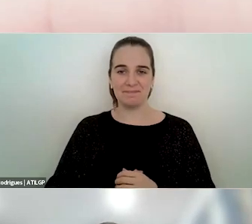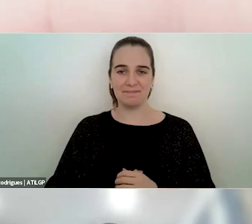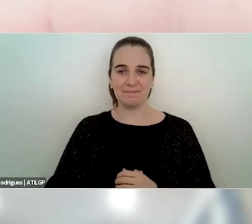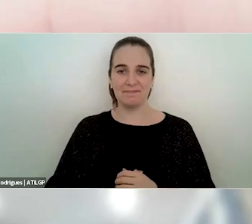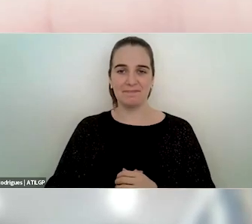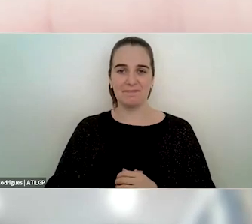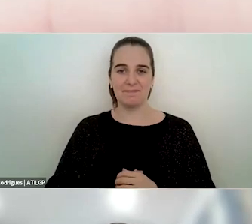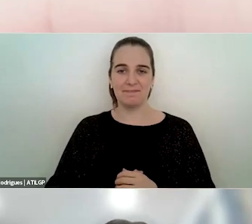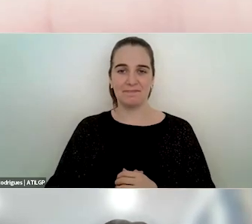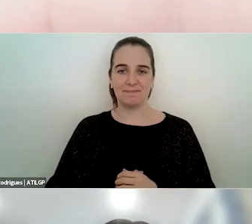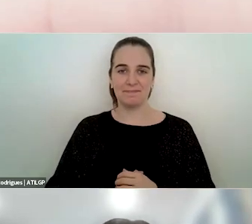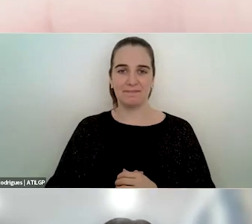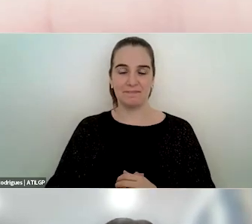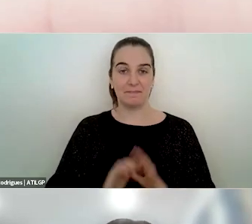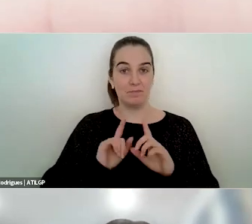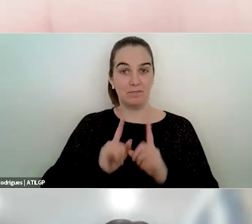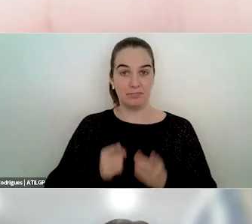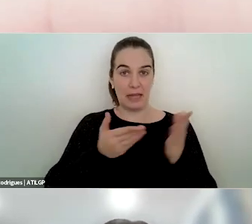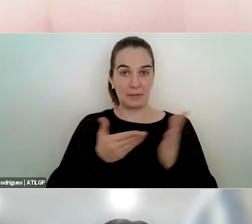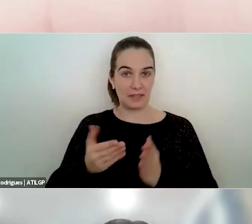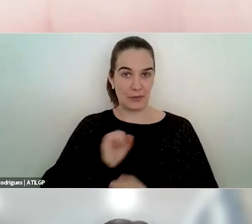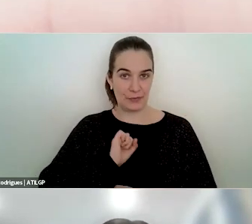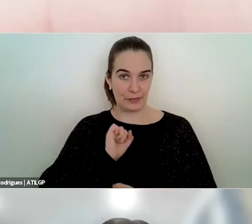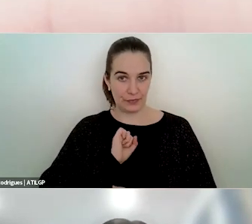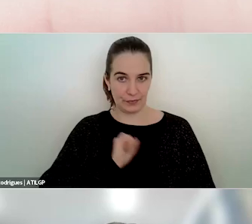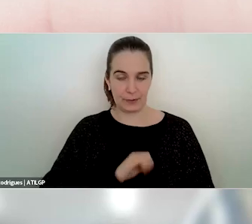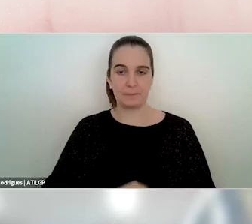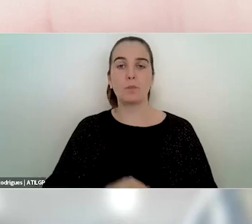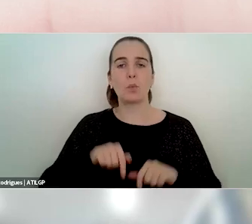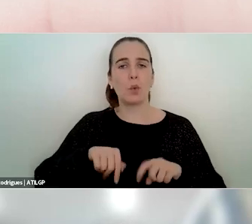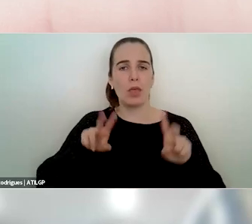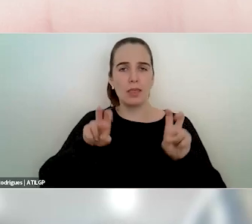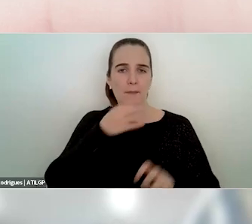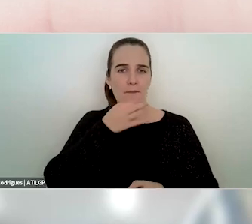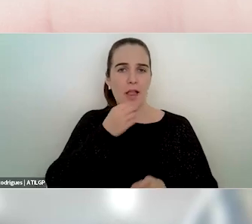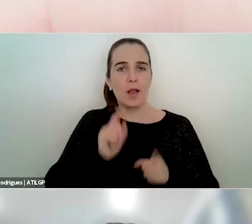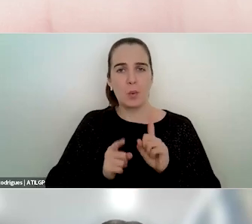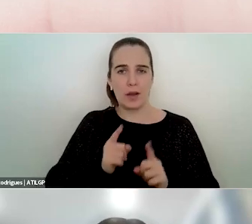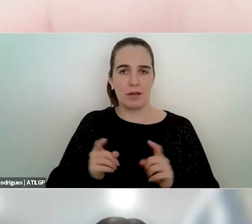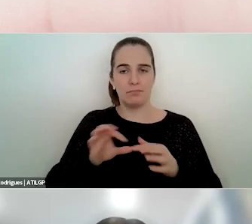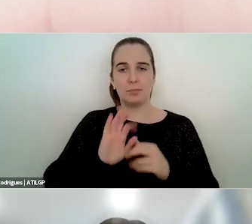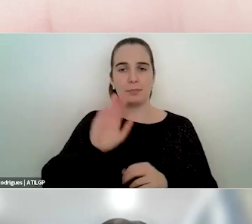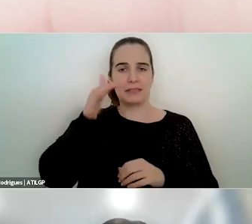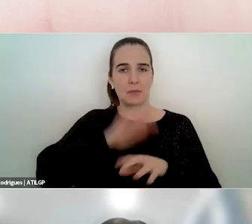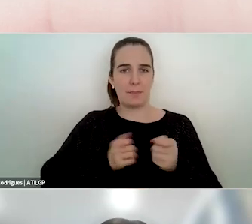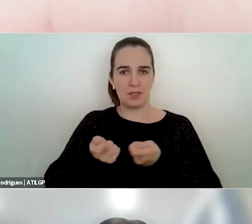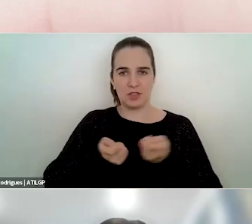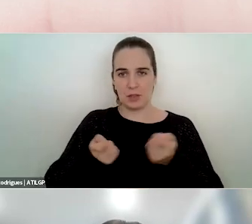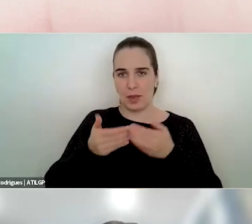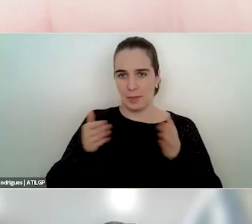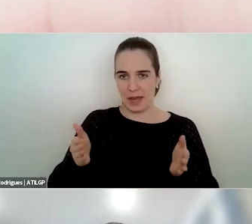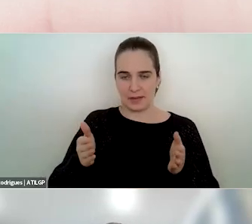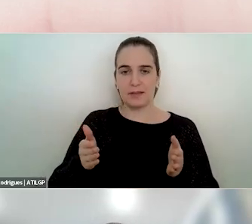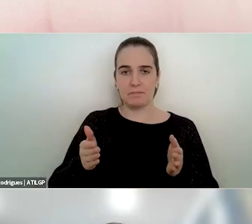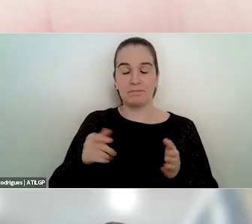Então, dando início à apresentação, de facto, hoje o tema é dedicado ao princípio da administração aberta no